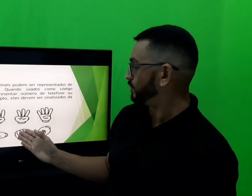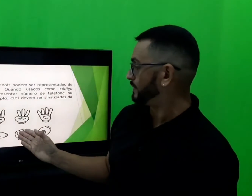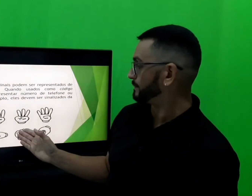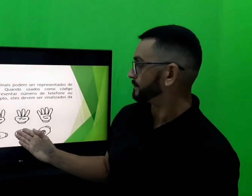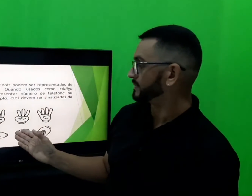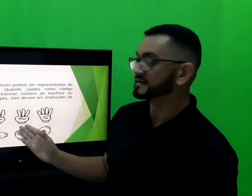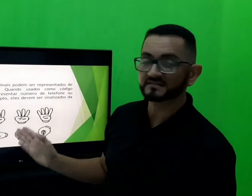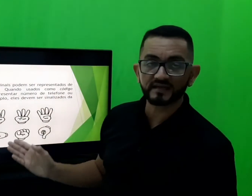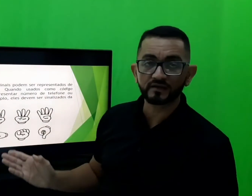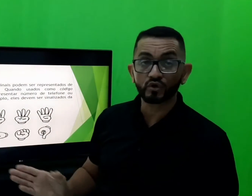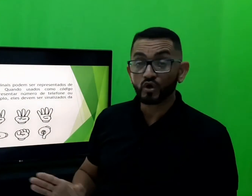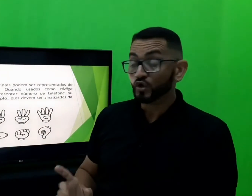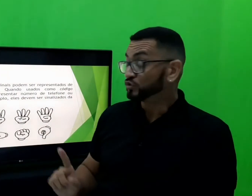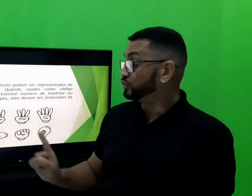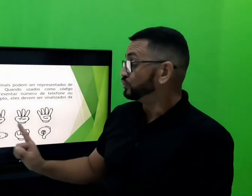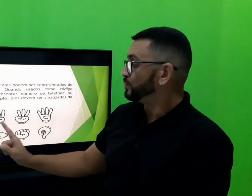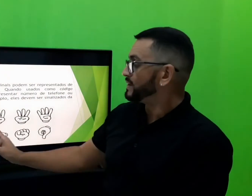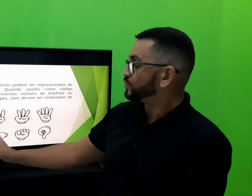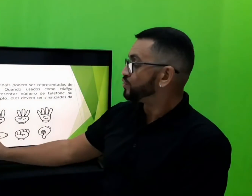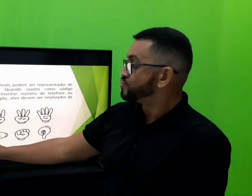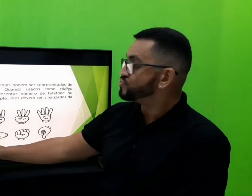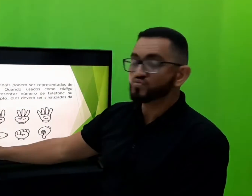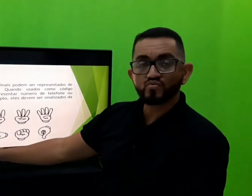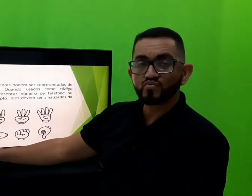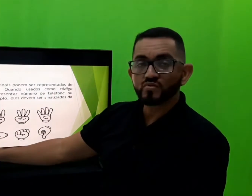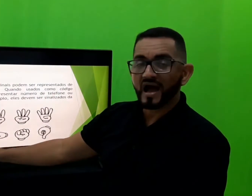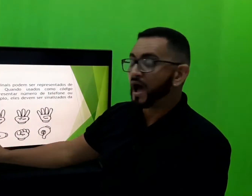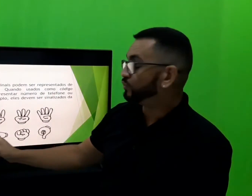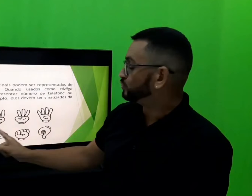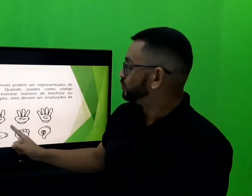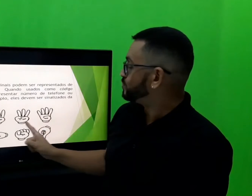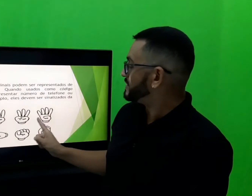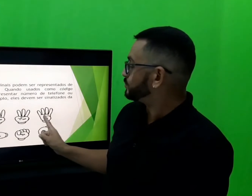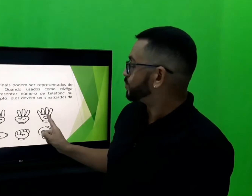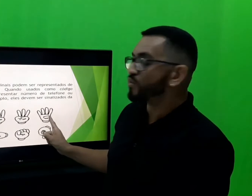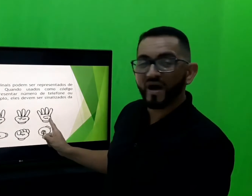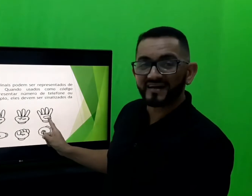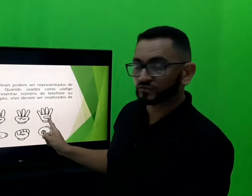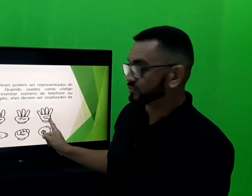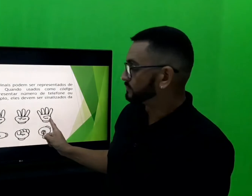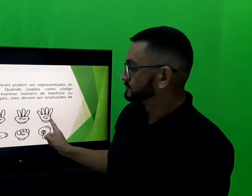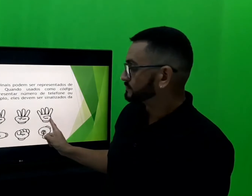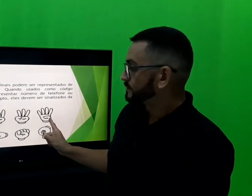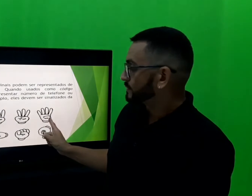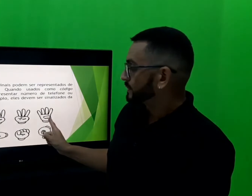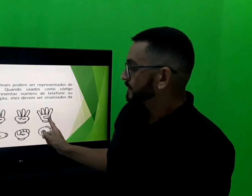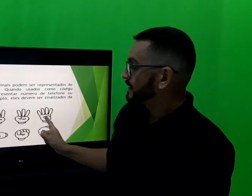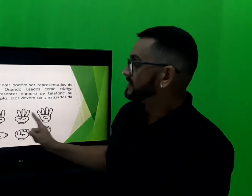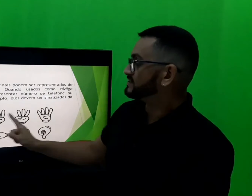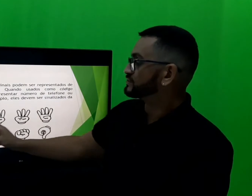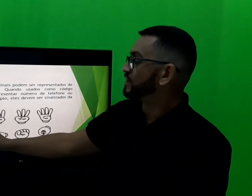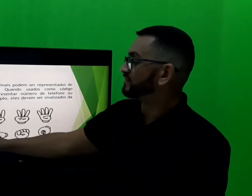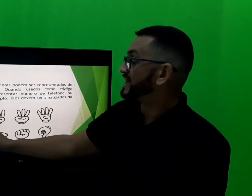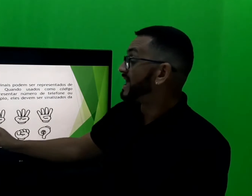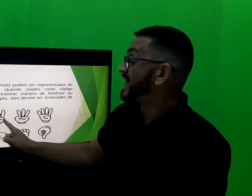forma, certo? Do número 1 ao número 4, ele sofre